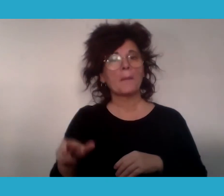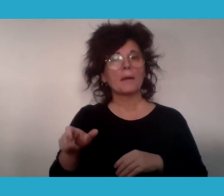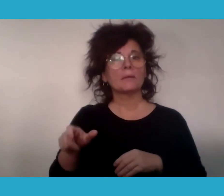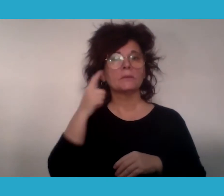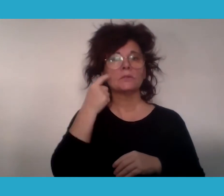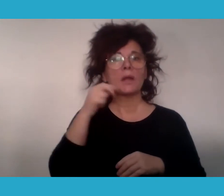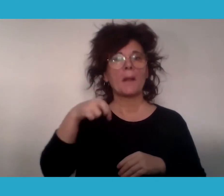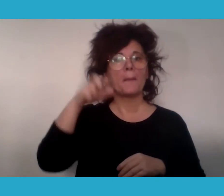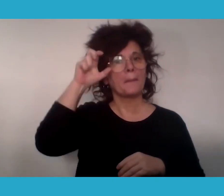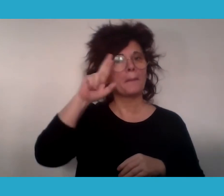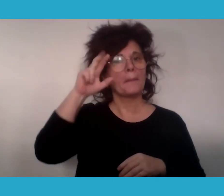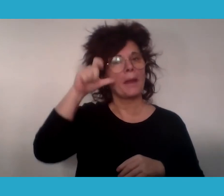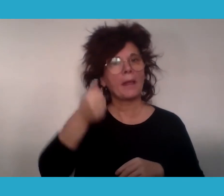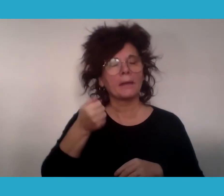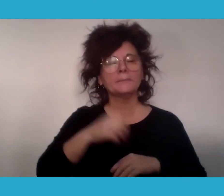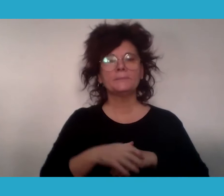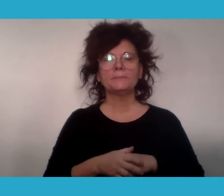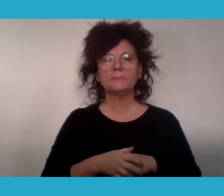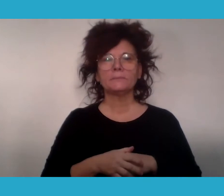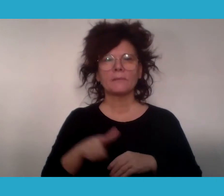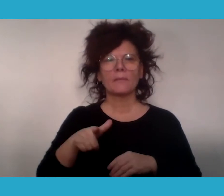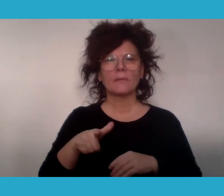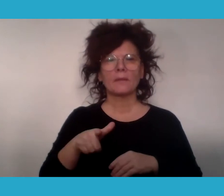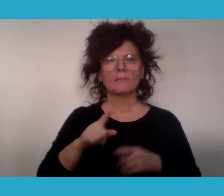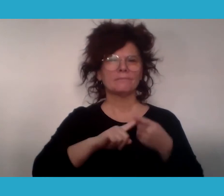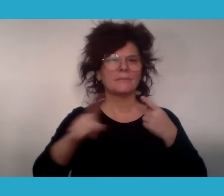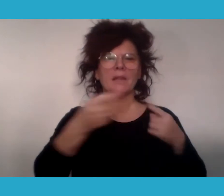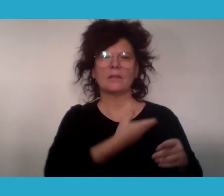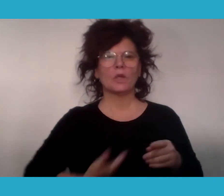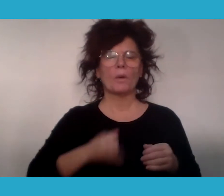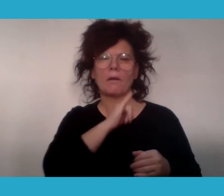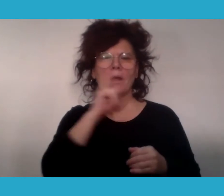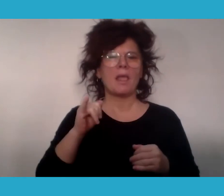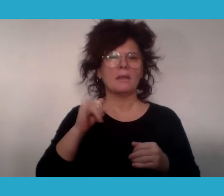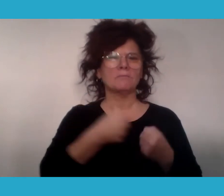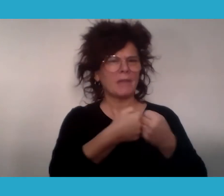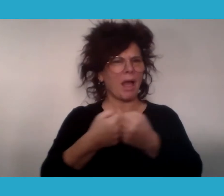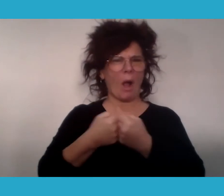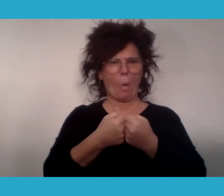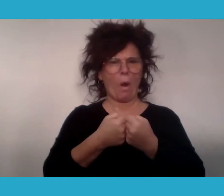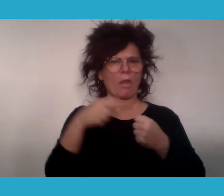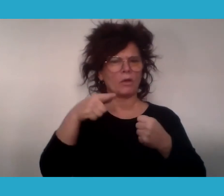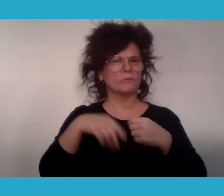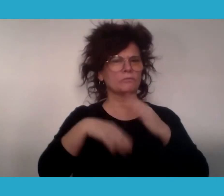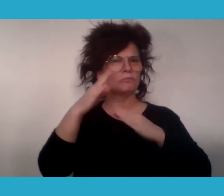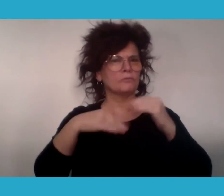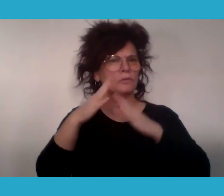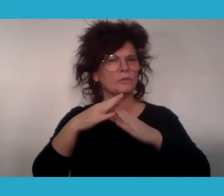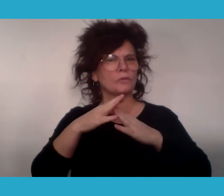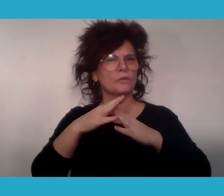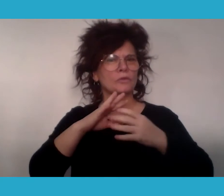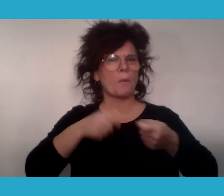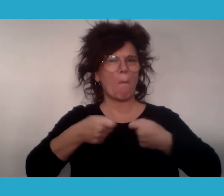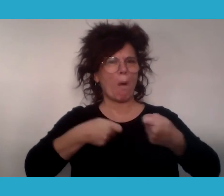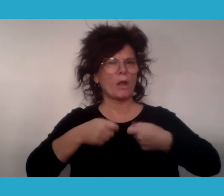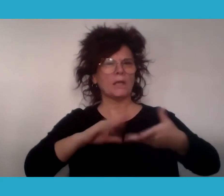al señor Perea Raúl Erasmo, quien se dirige directamente al gobernador y le dice que no coincide con su forma de construir el poder político,